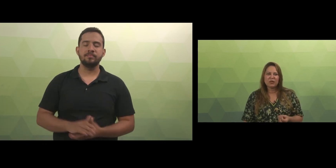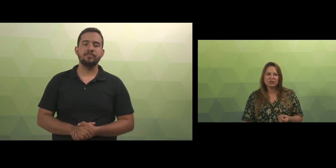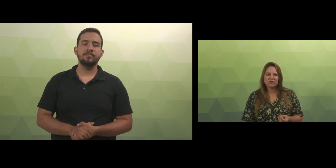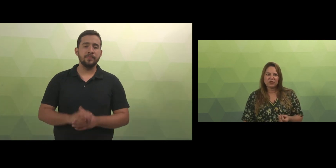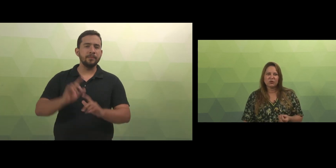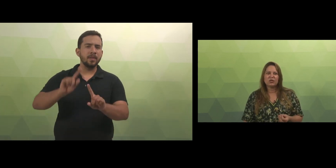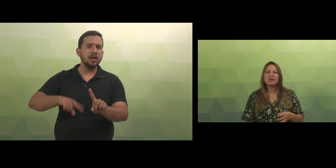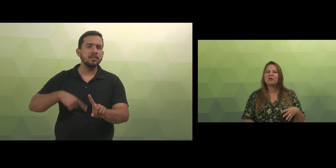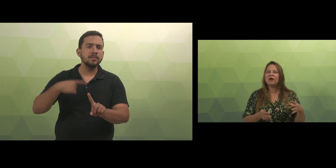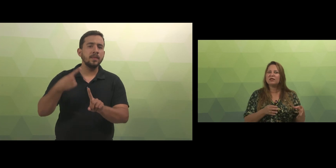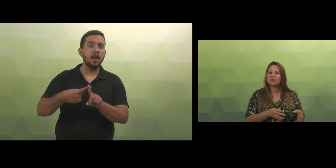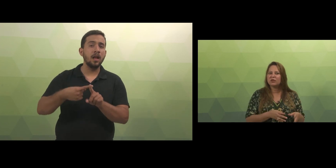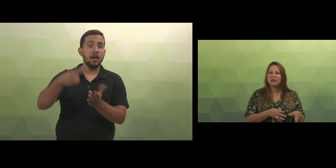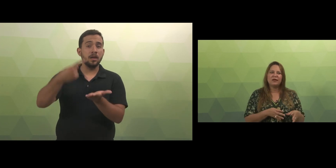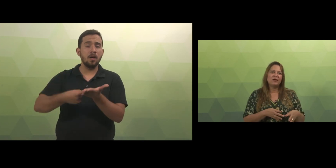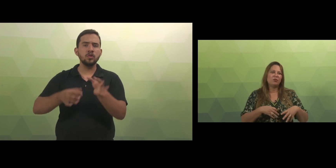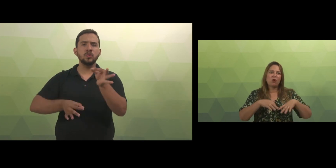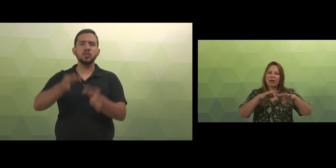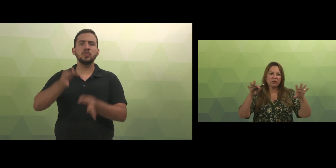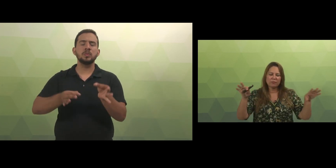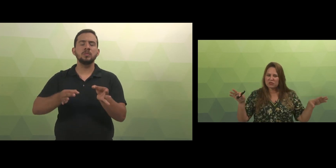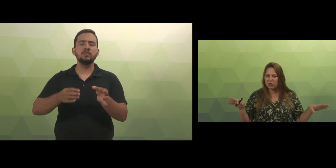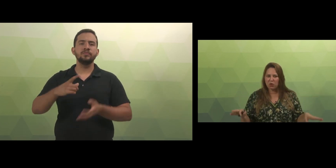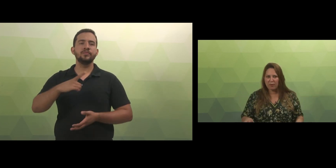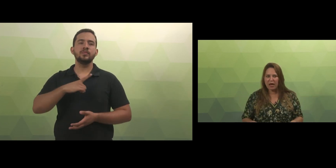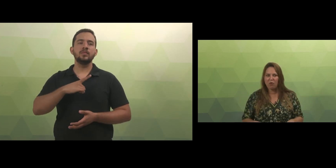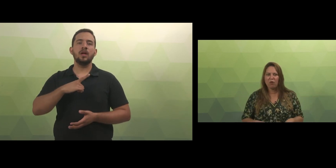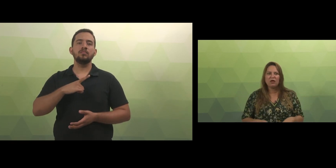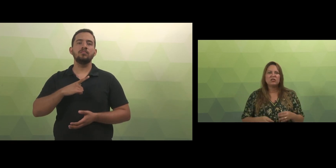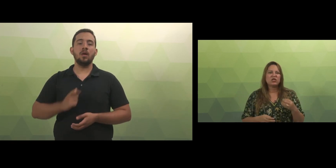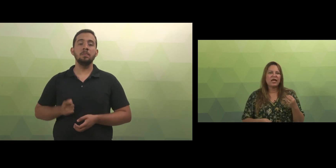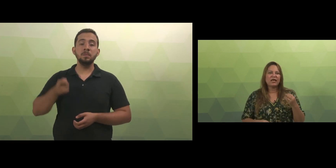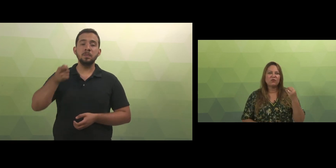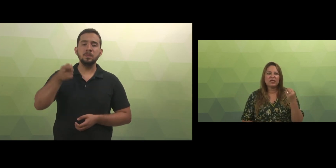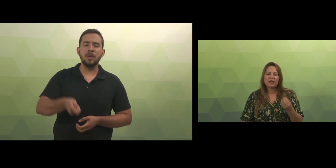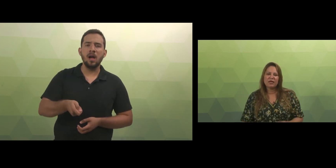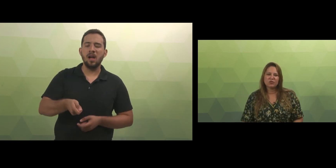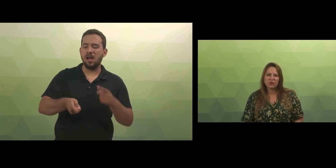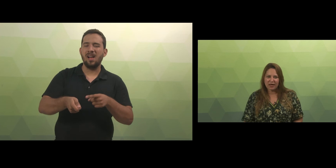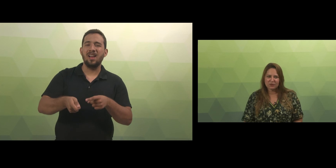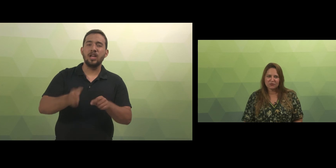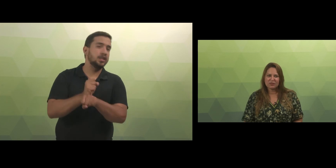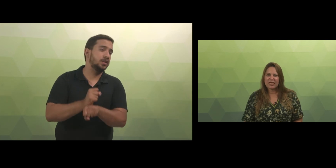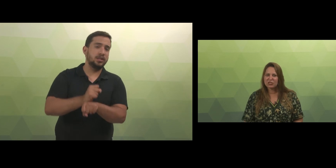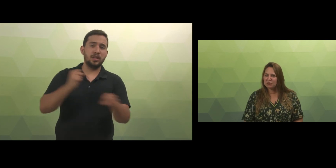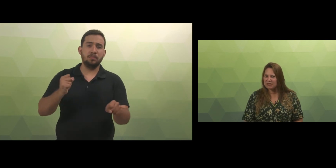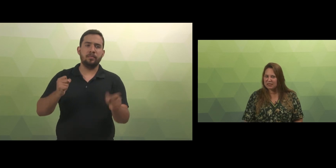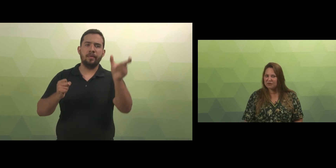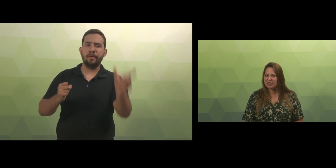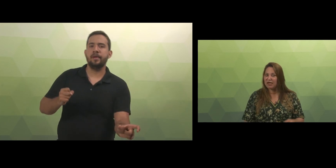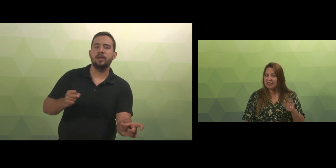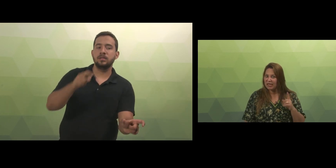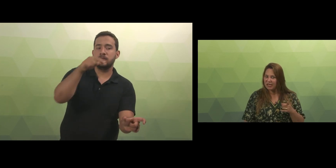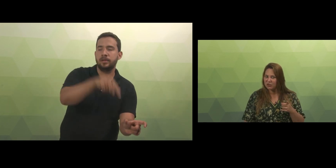tanto pelo devedor quanto por qualquer outra pessoa normal, gera nulidade do ato. Você acha